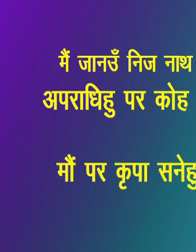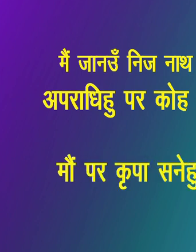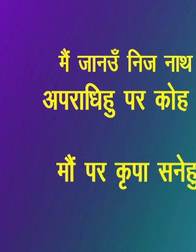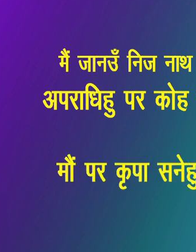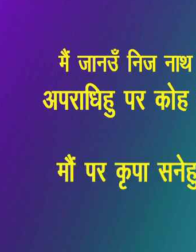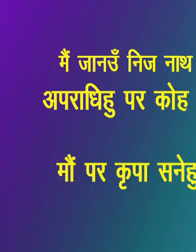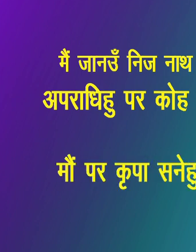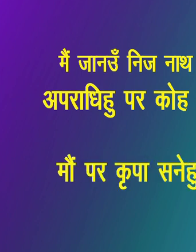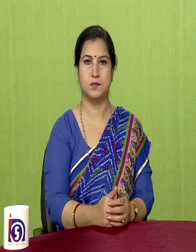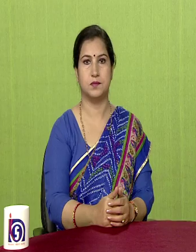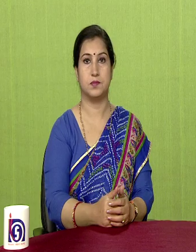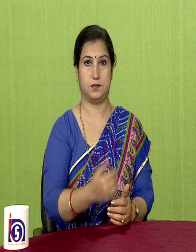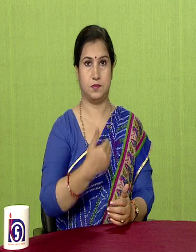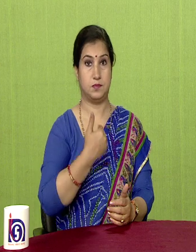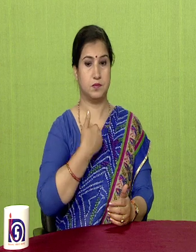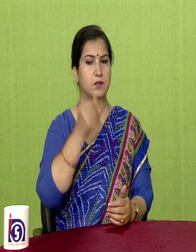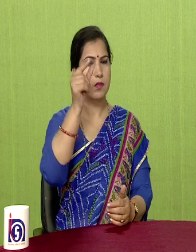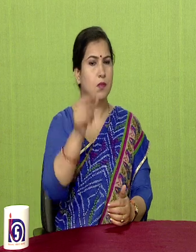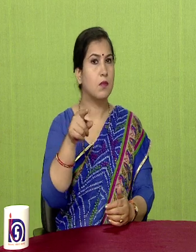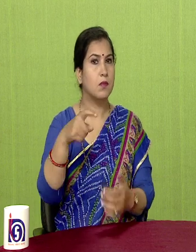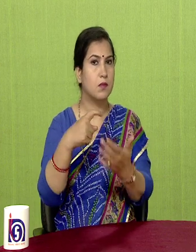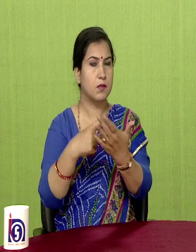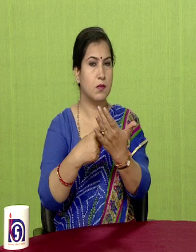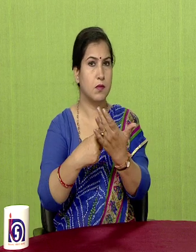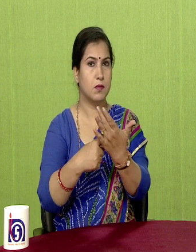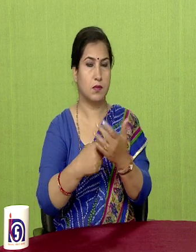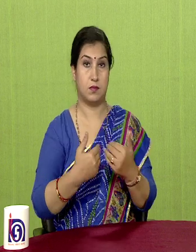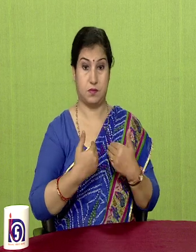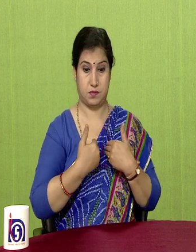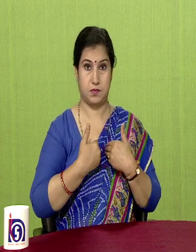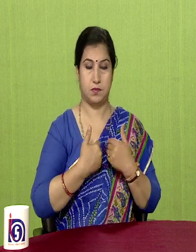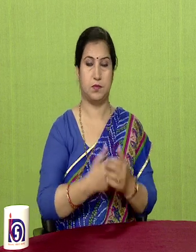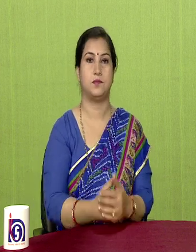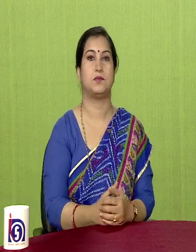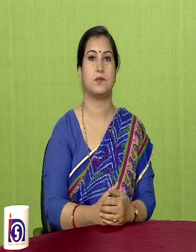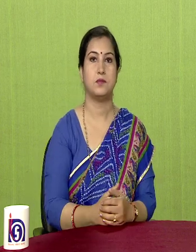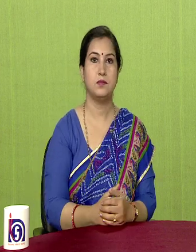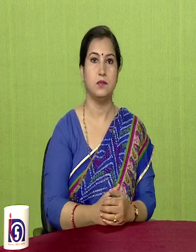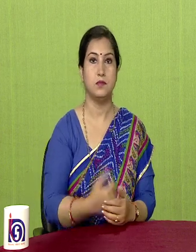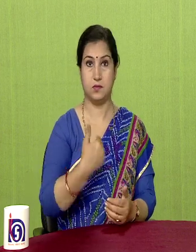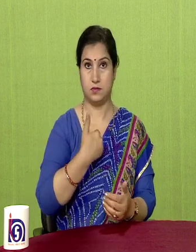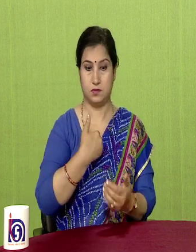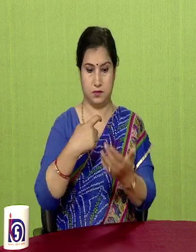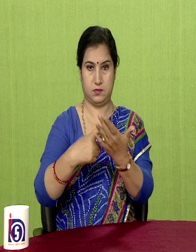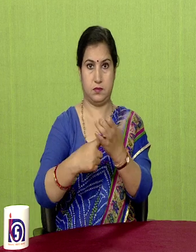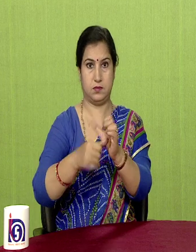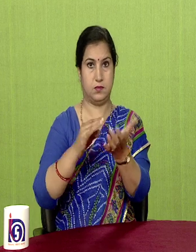बिसेखी। अर्थात मैं राम के स्वभाव को जानता हूँ, यह कहने के